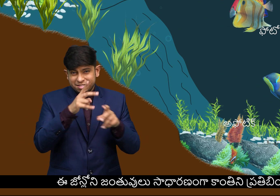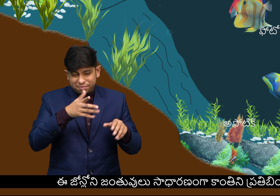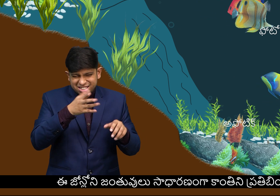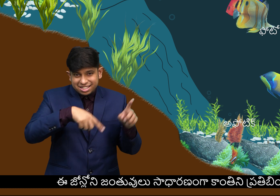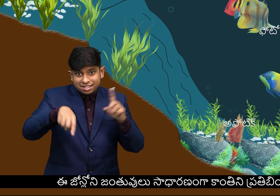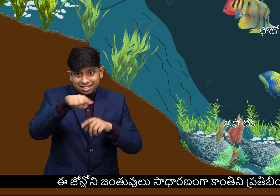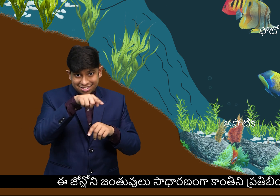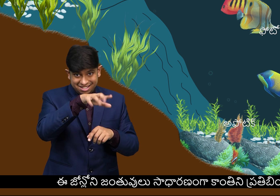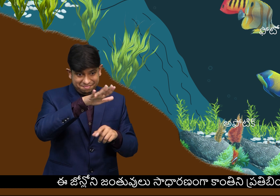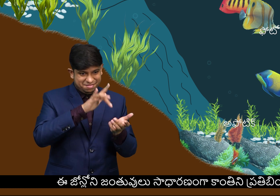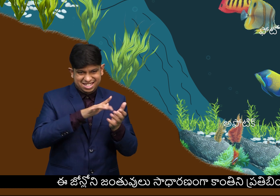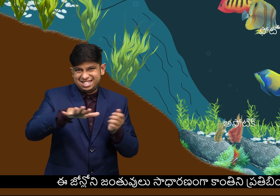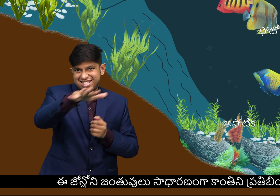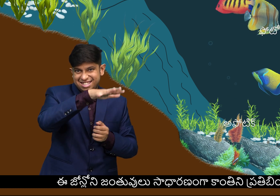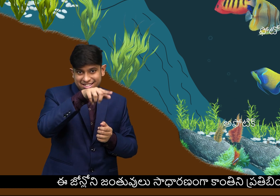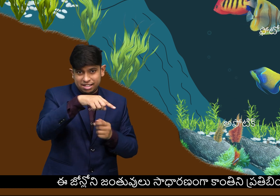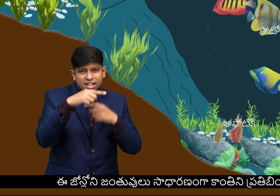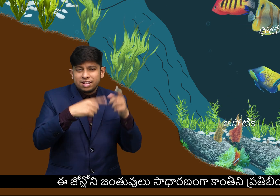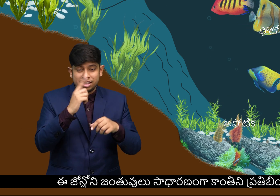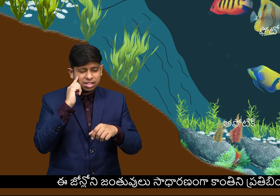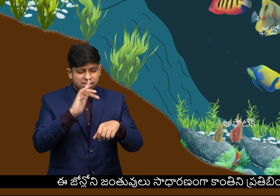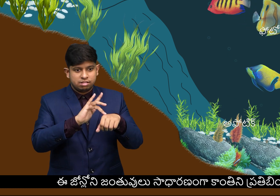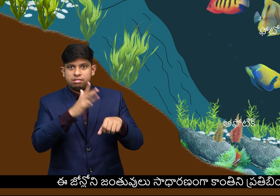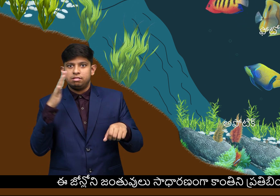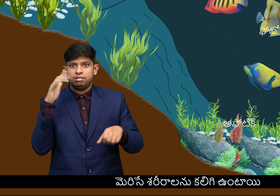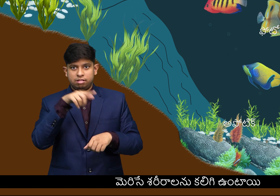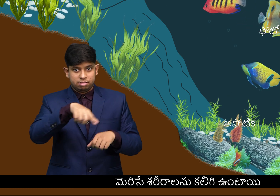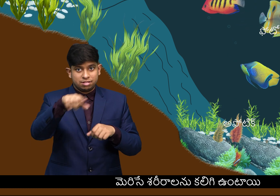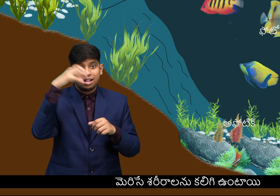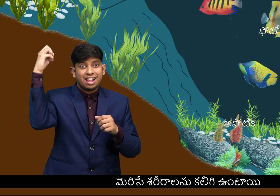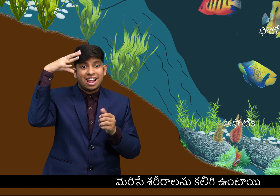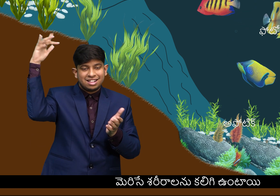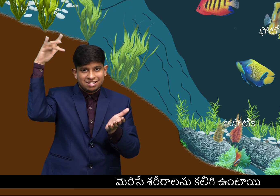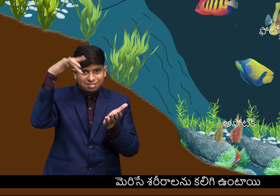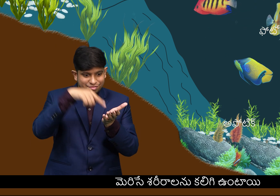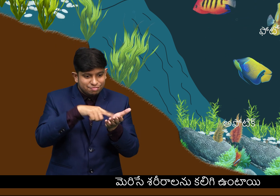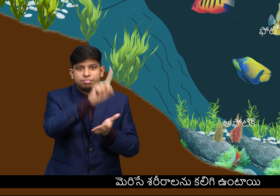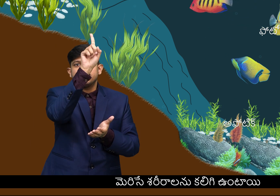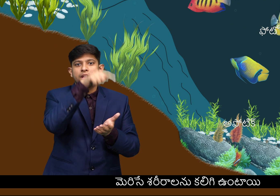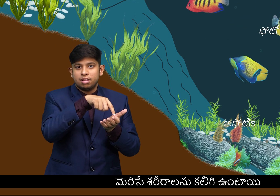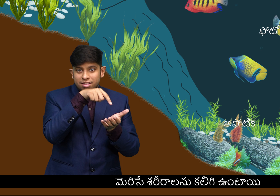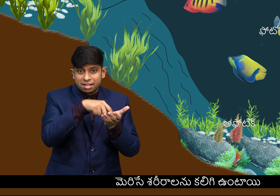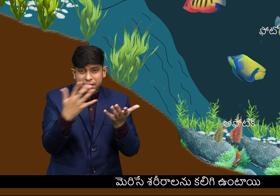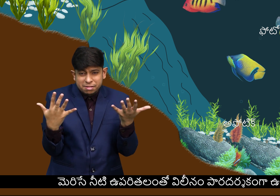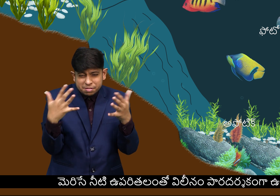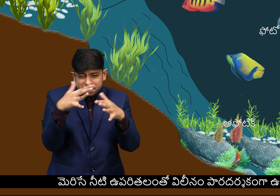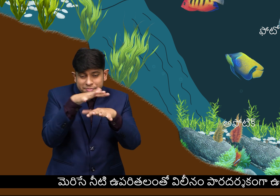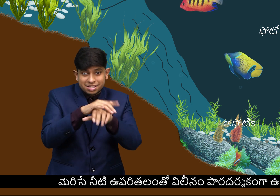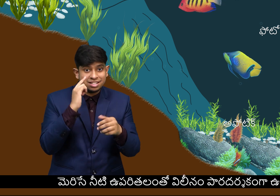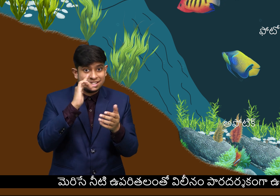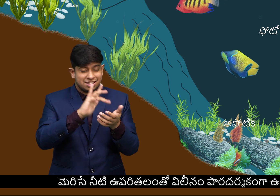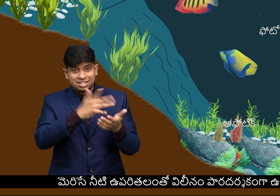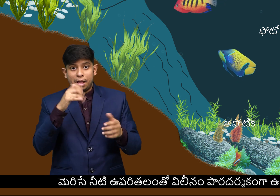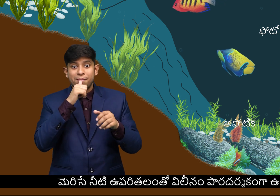ఈ జోన్లోని జంతువులు సాధారణంగా కాంతిని ప్రతిబింబించేలా మెరిసే శరీరాలను కలిగి ఉంటాయి. మెరిసే